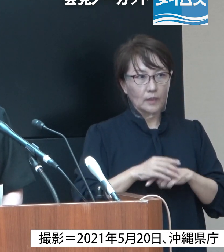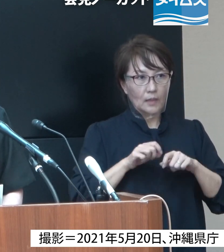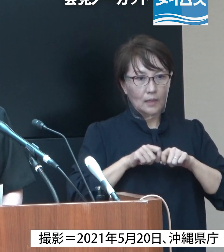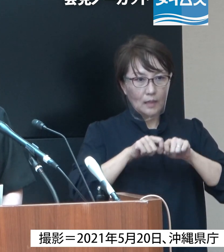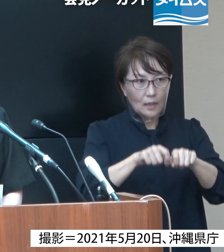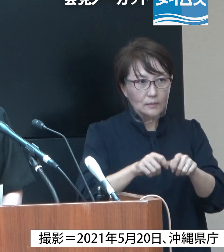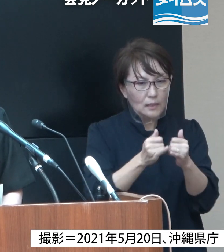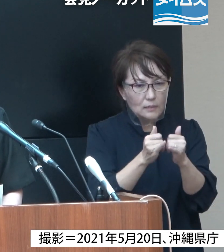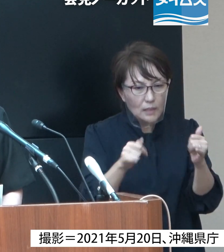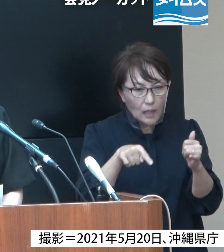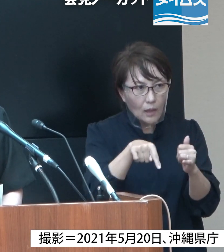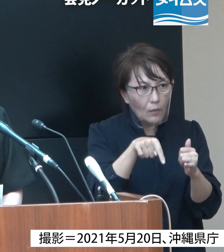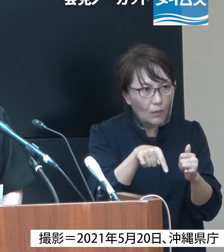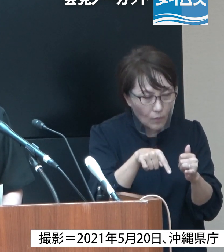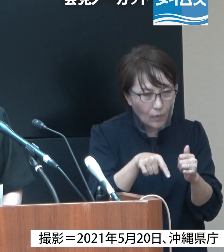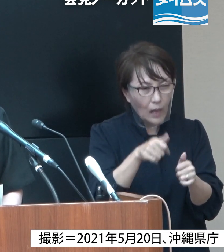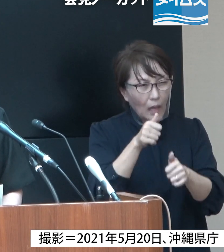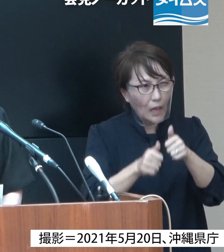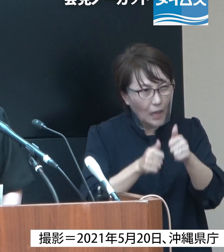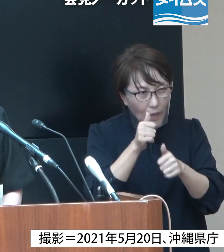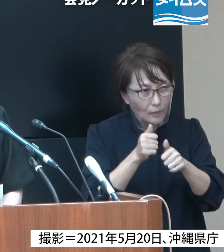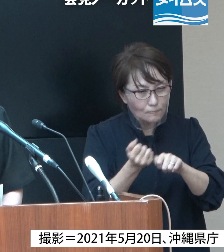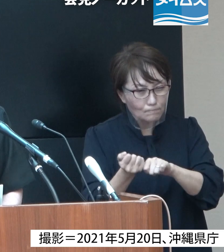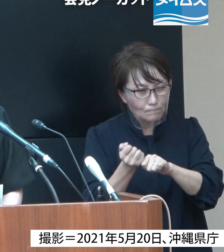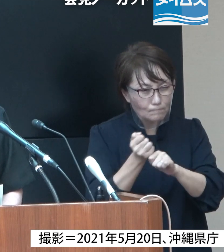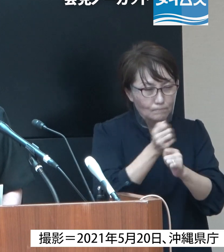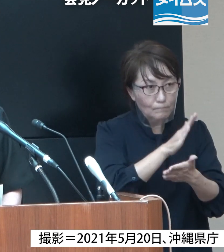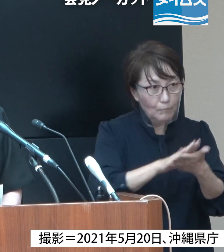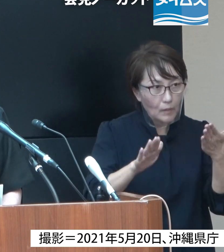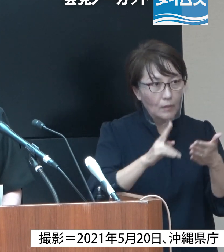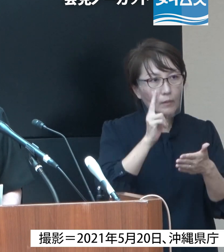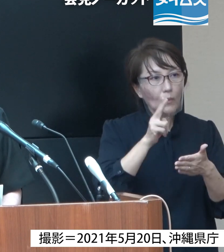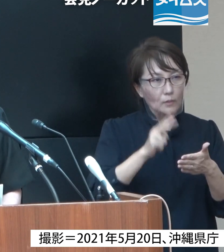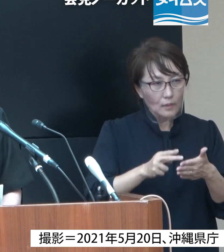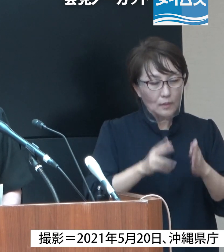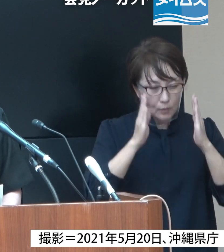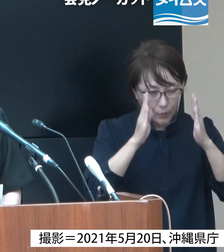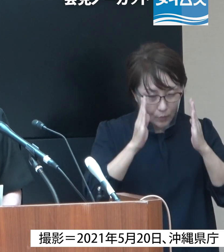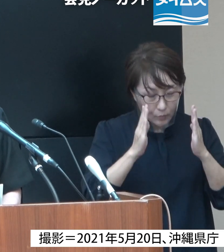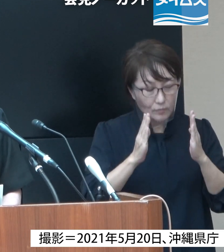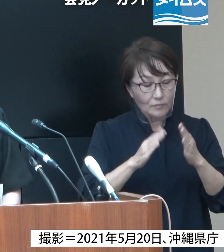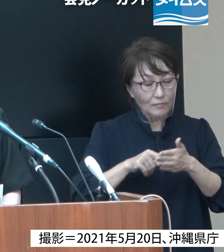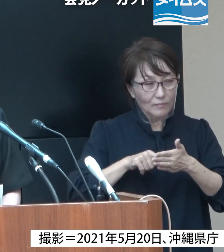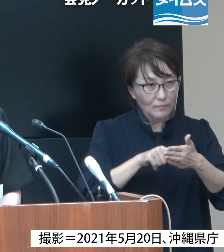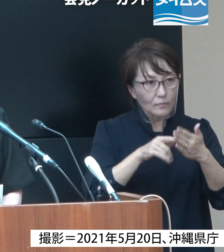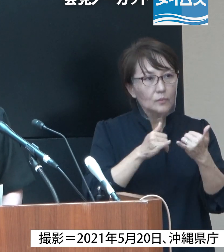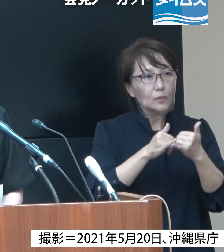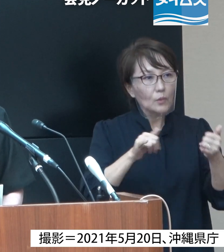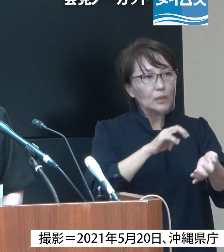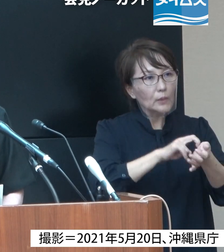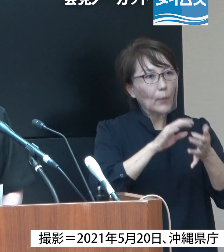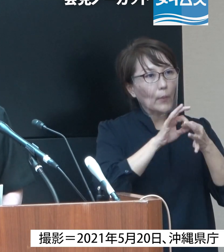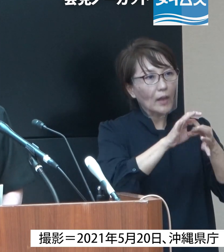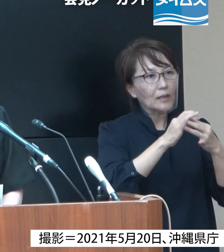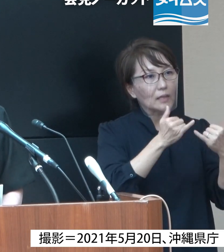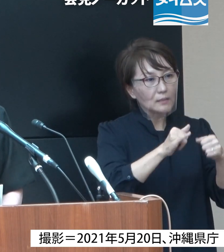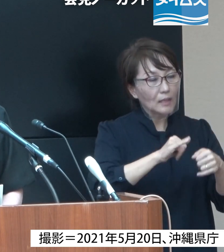された方々が一日も早く回遊されるよう、献身的に取り組んでいらっしゃる医療関係の方々を含